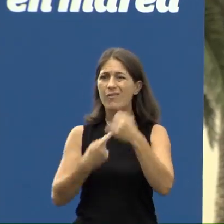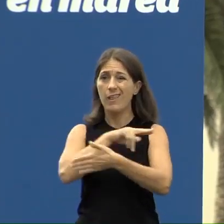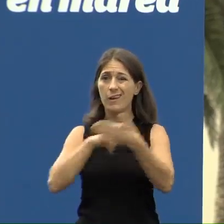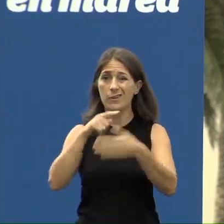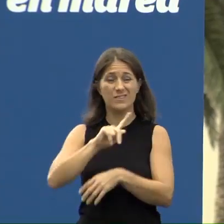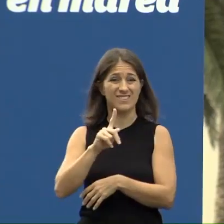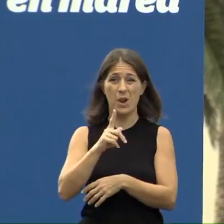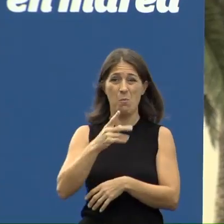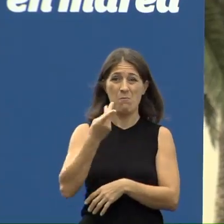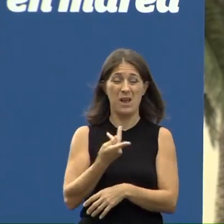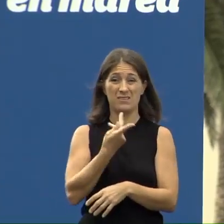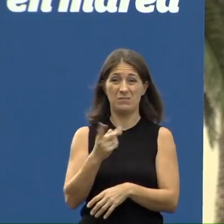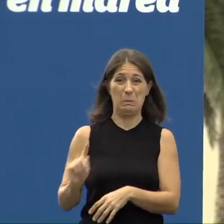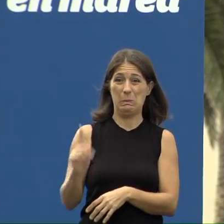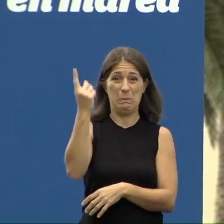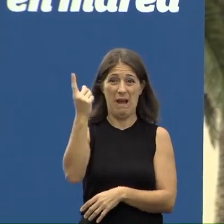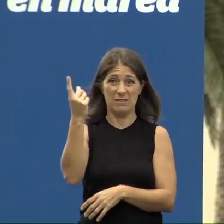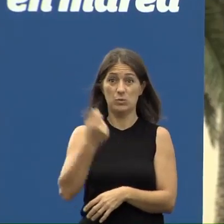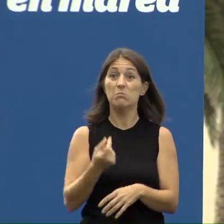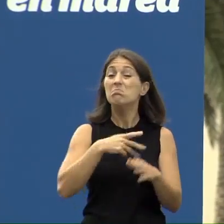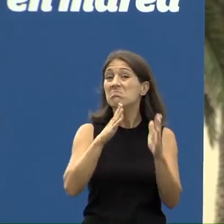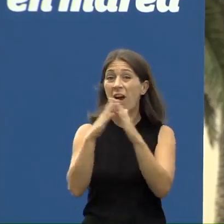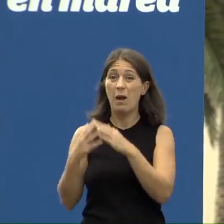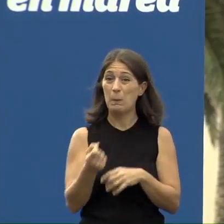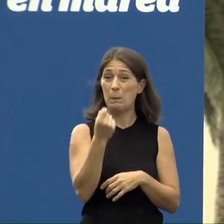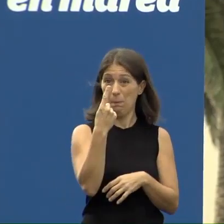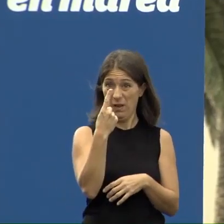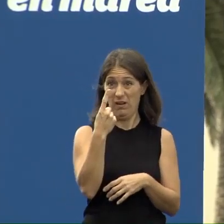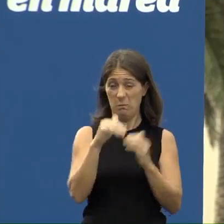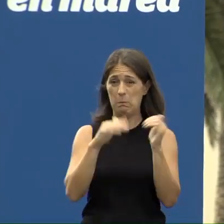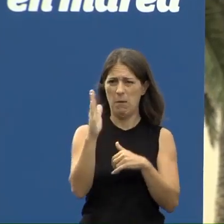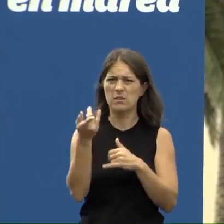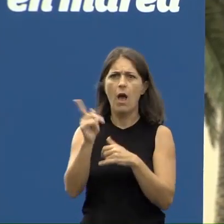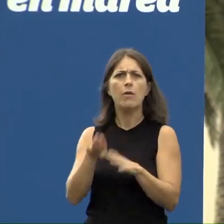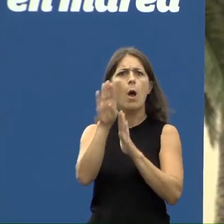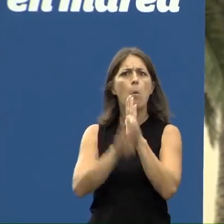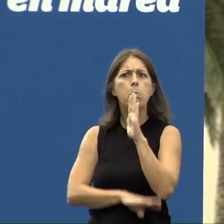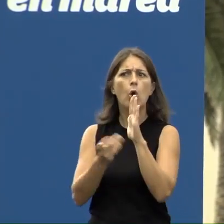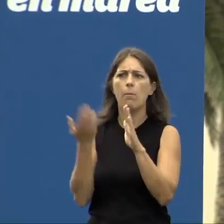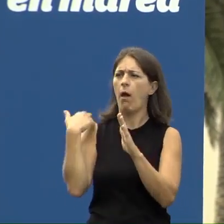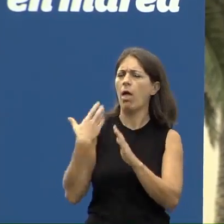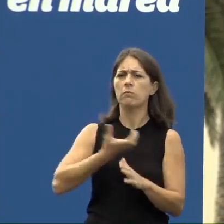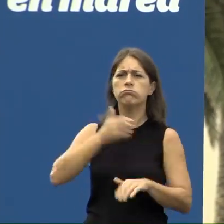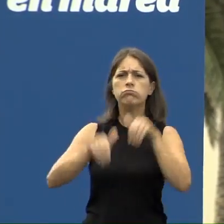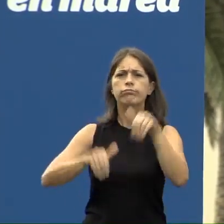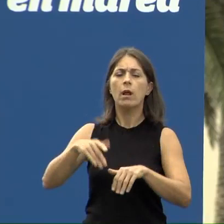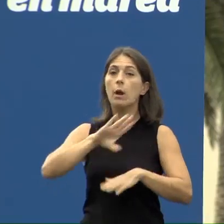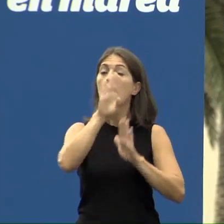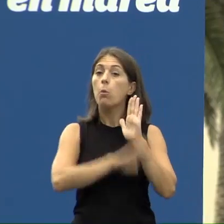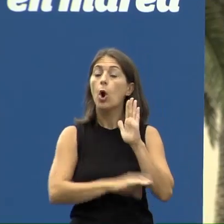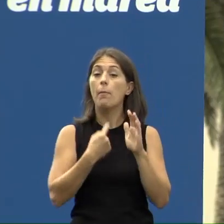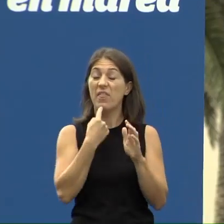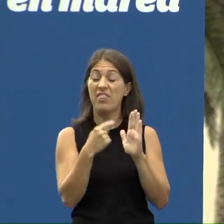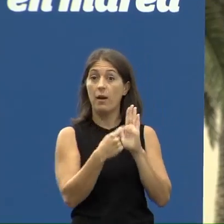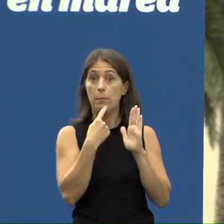máis de 1.200 vivendas públicas. Pois ben, no programa electoral do Partido Popular das eleccións municipais, esas vivendas que